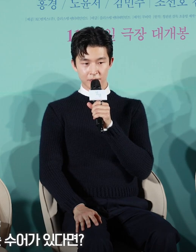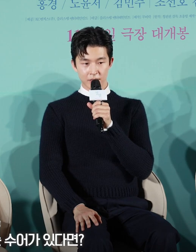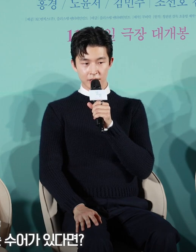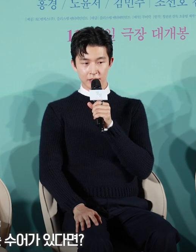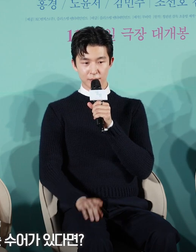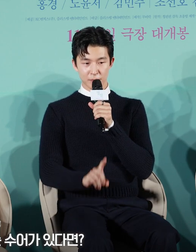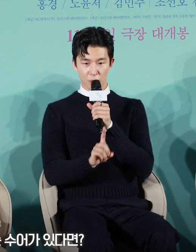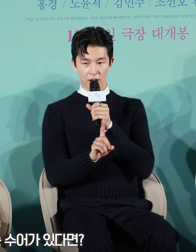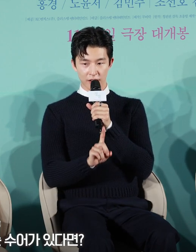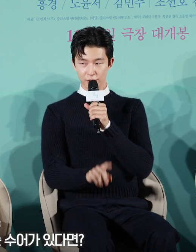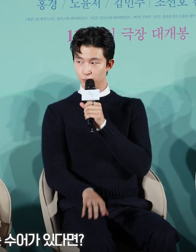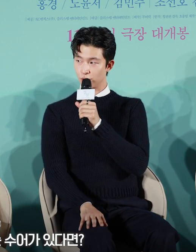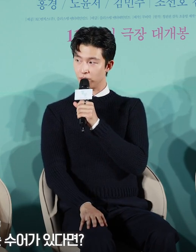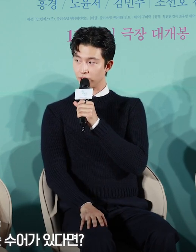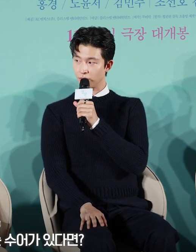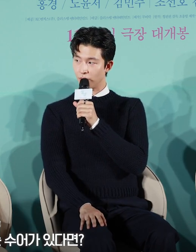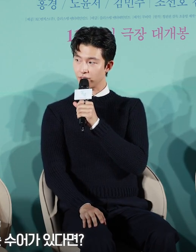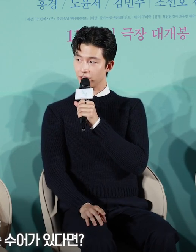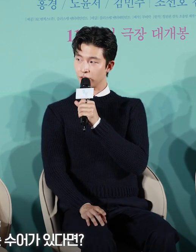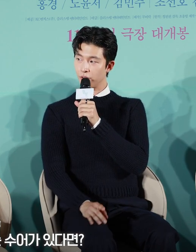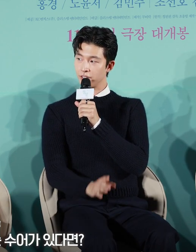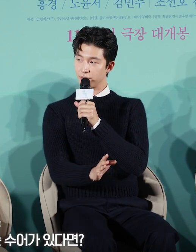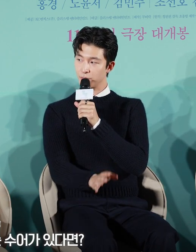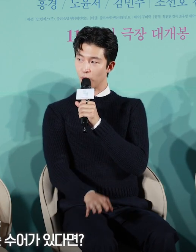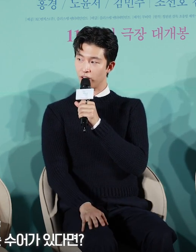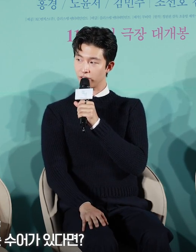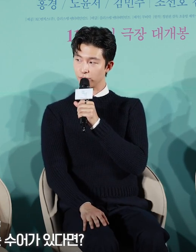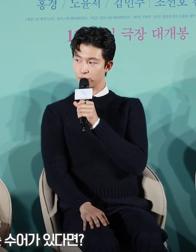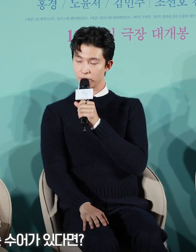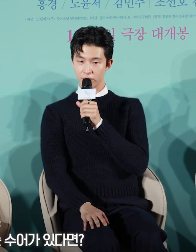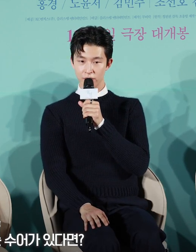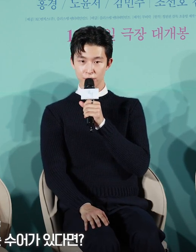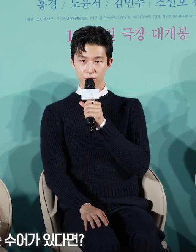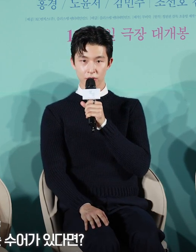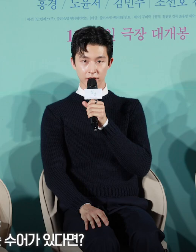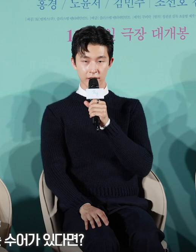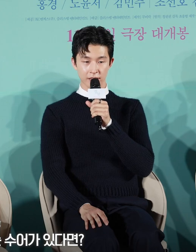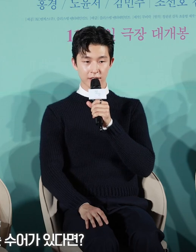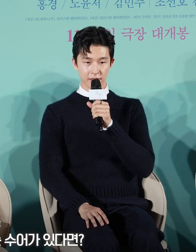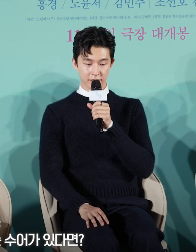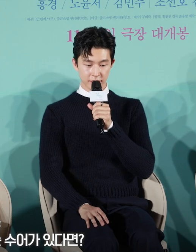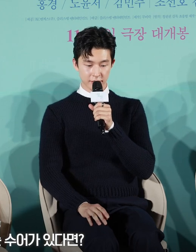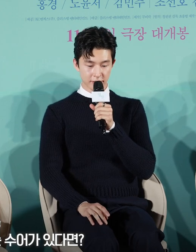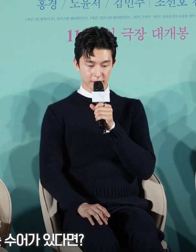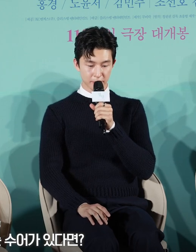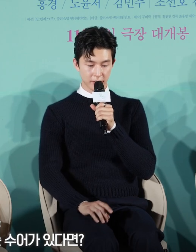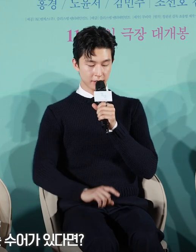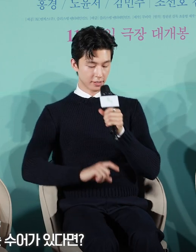이름이 뭐야? 물어봤던 너의 이름이 뭐야? 라고 물어봤던 수어인데 이름이